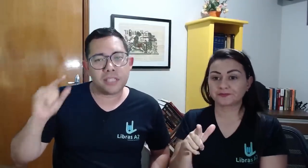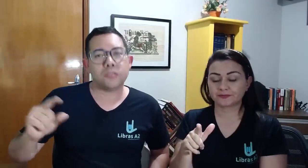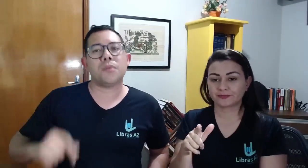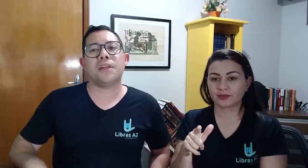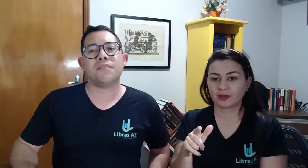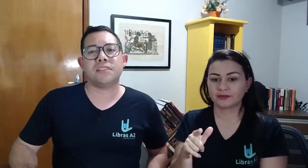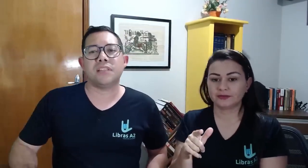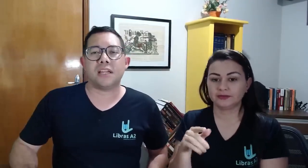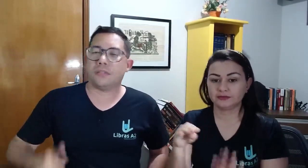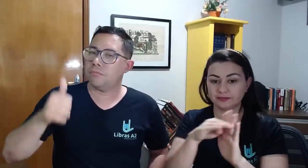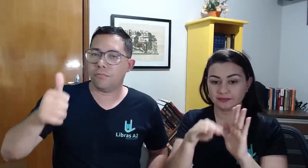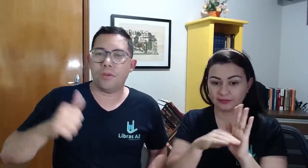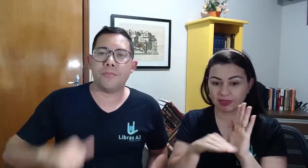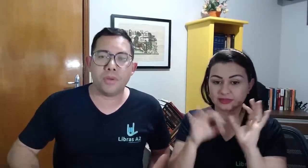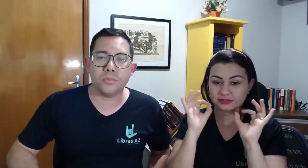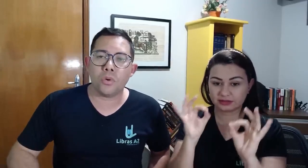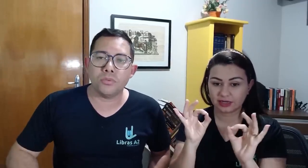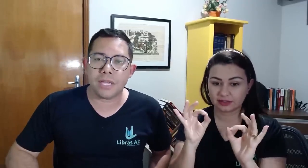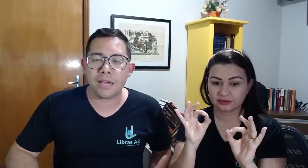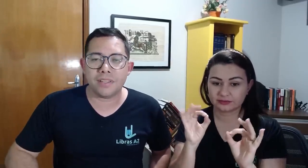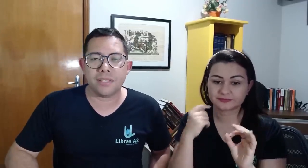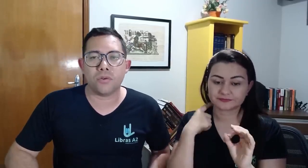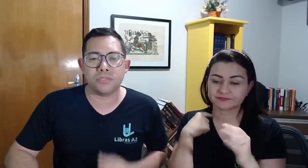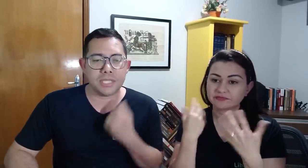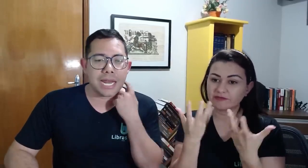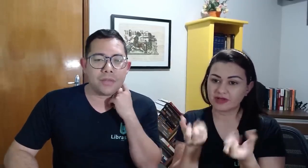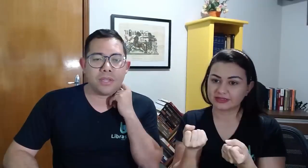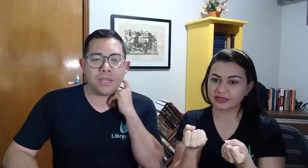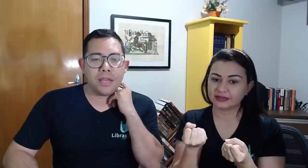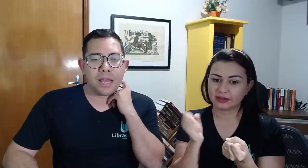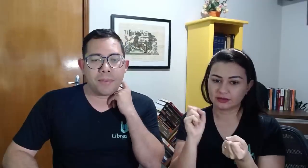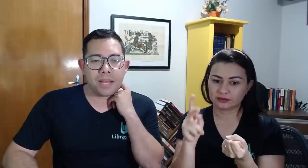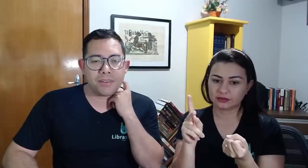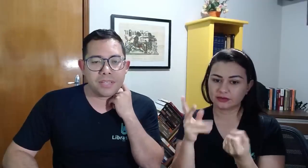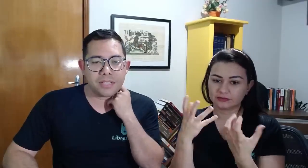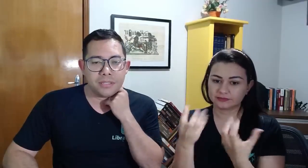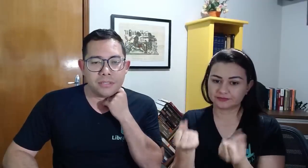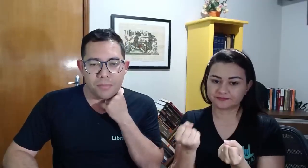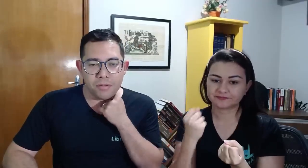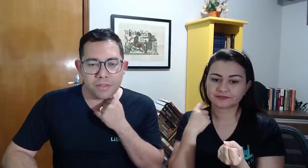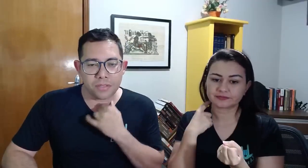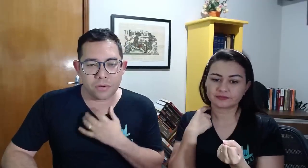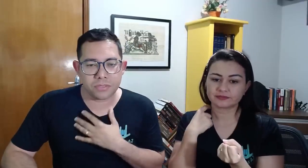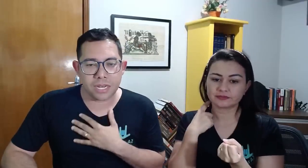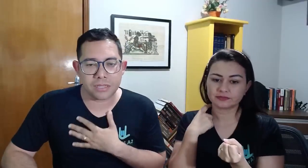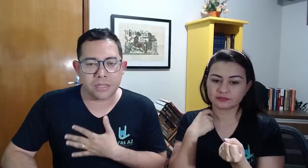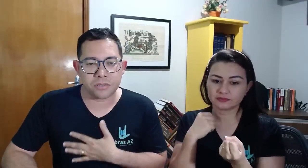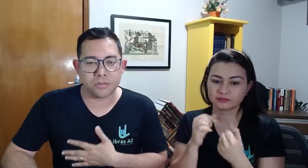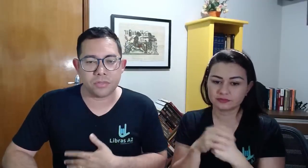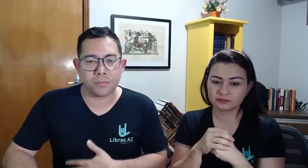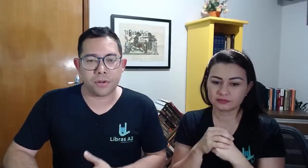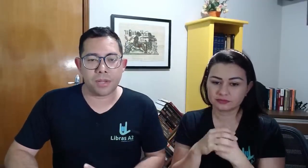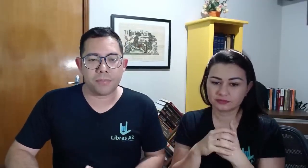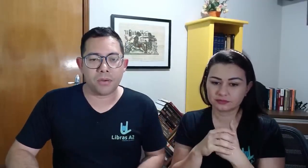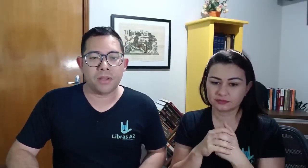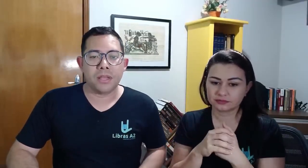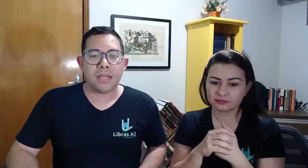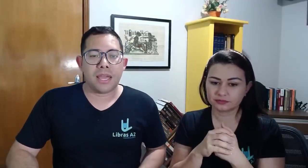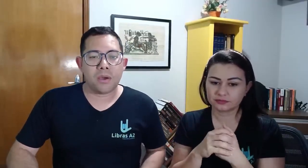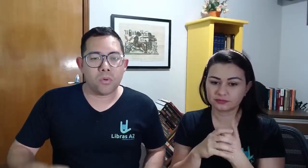com a palavra certa. Vamos contar, vai ser considerado aí a palavra certa, tá bom? Vai ser considerado isso, não tem problema não.